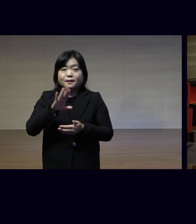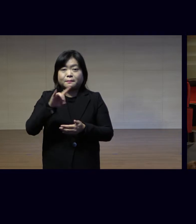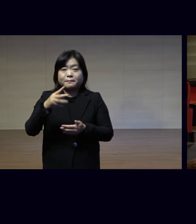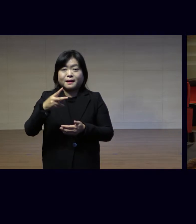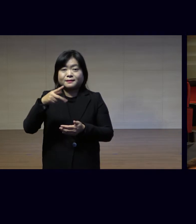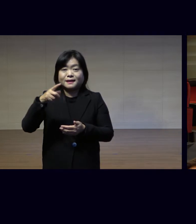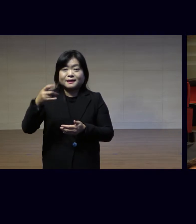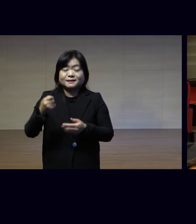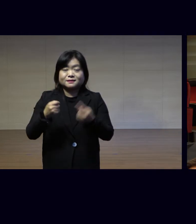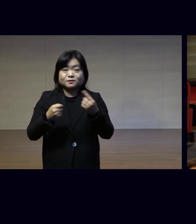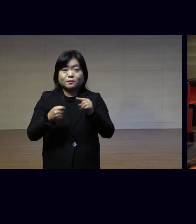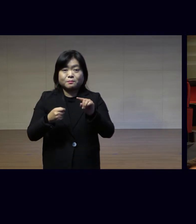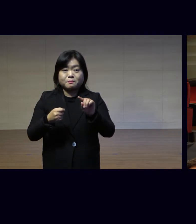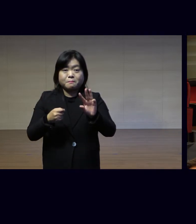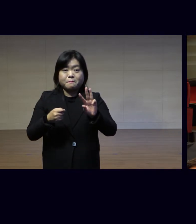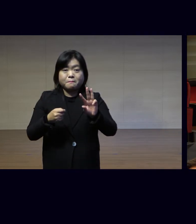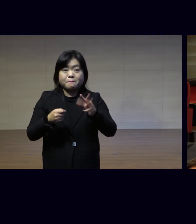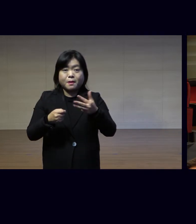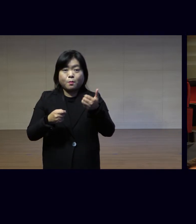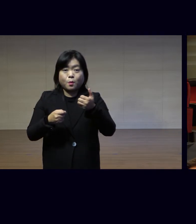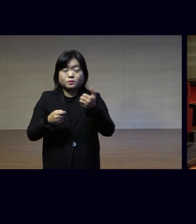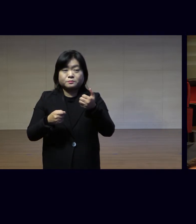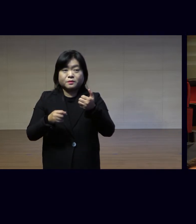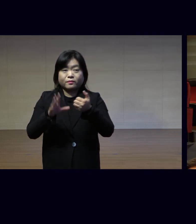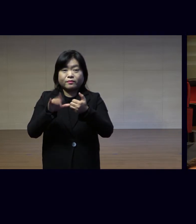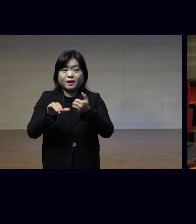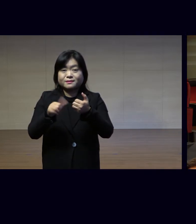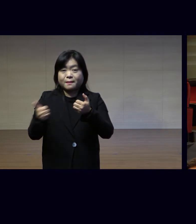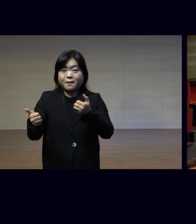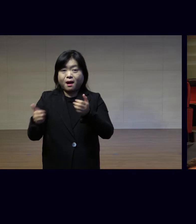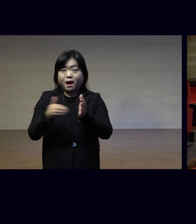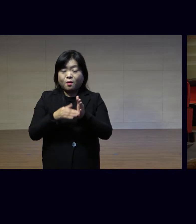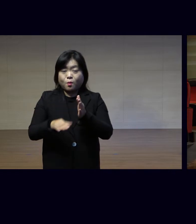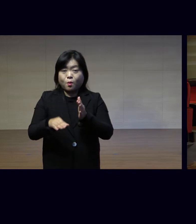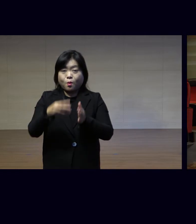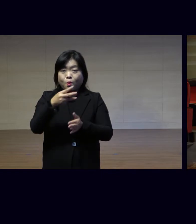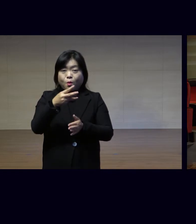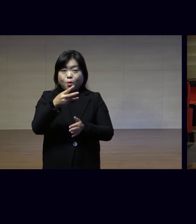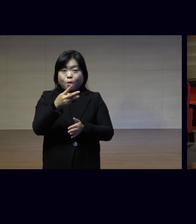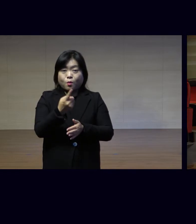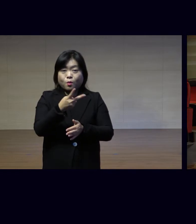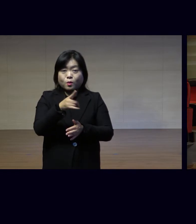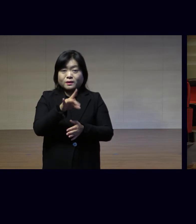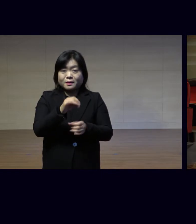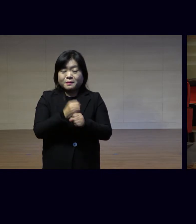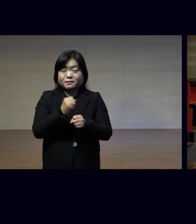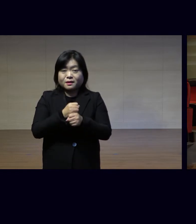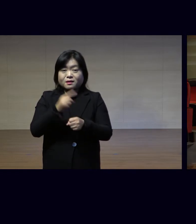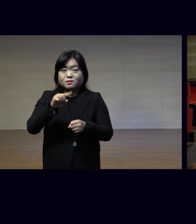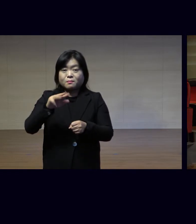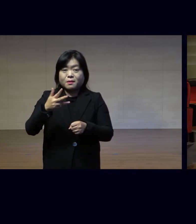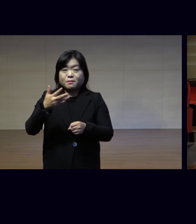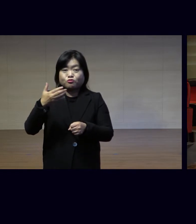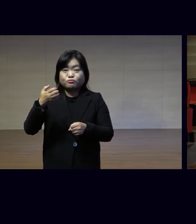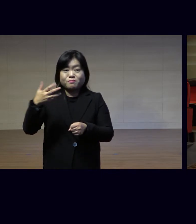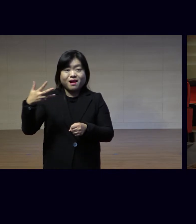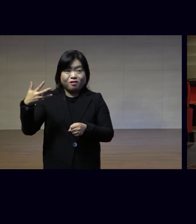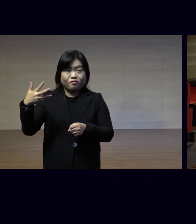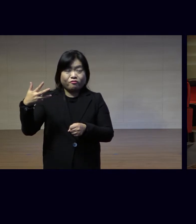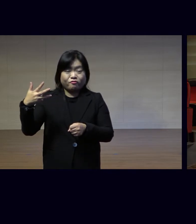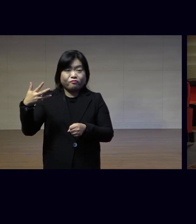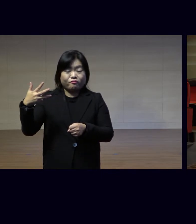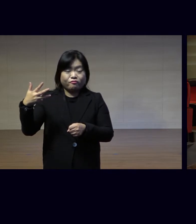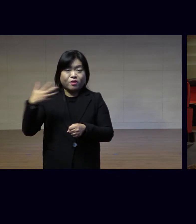발자크가 1850년에 사망하고 이 작품을 로댕이 만드는 게 1898년이라고 제작이 들어갔는데